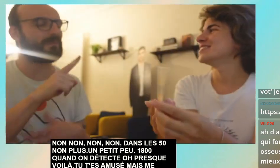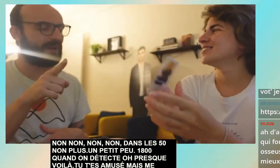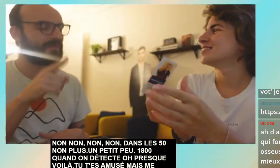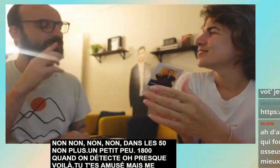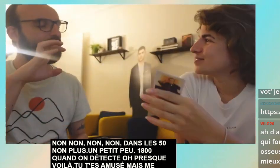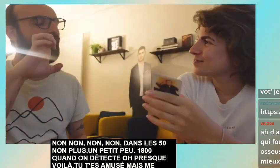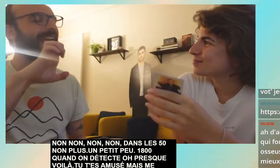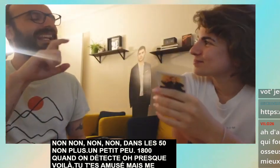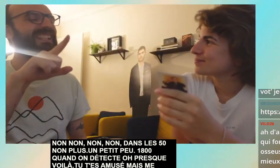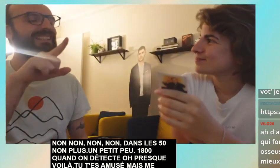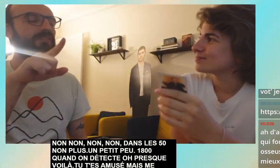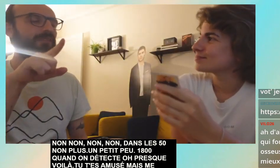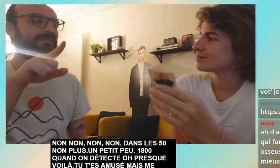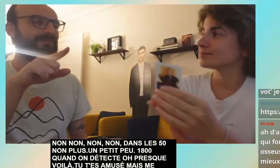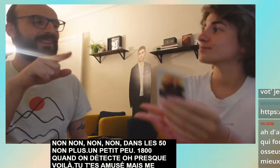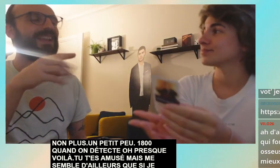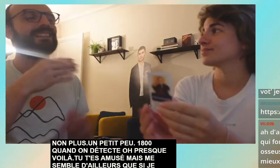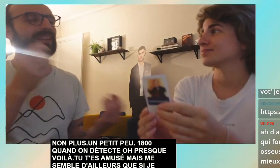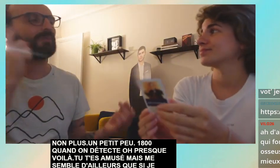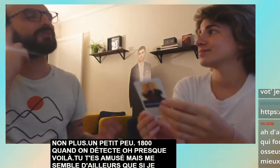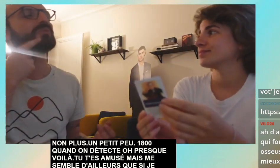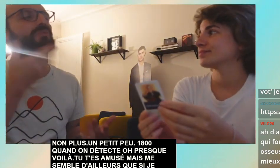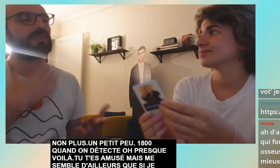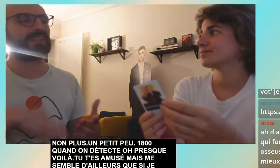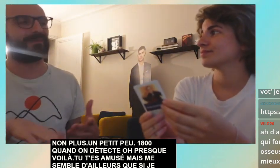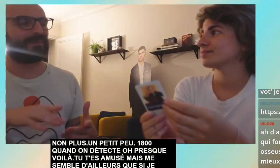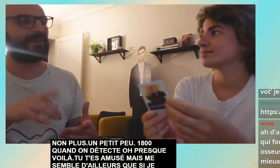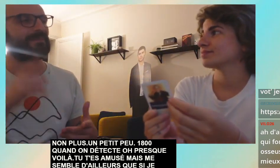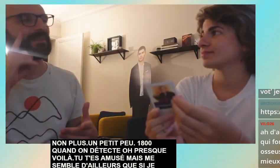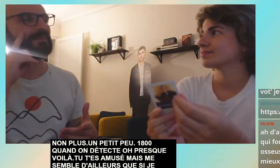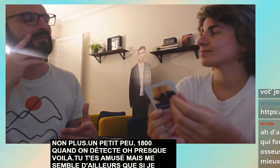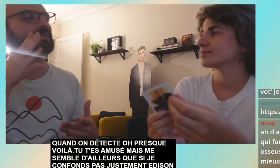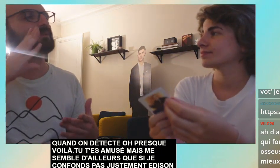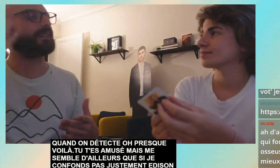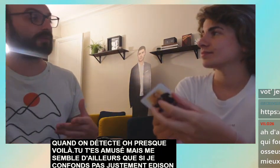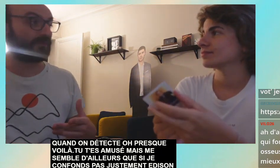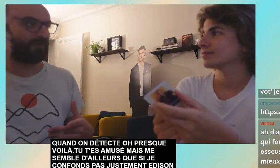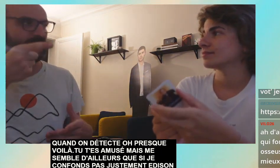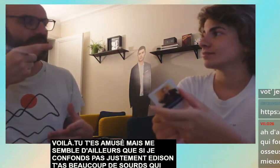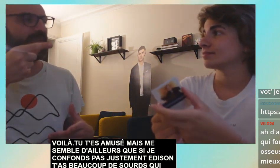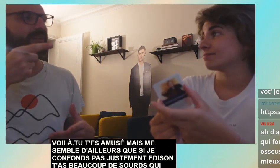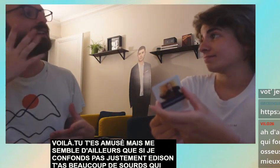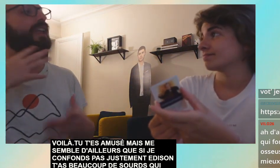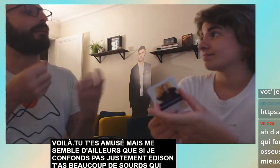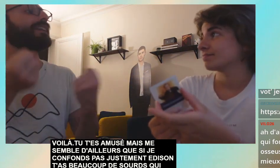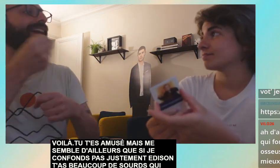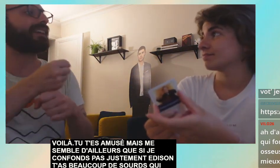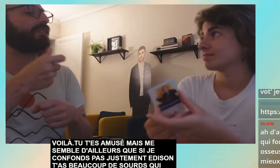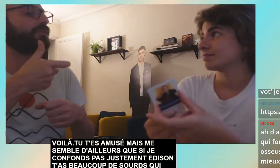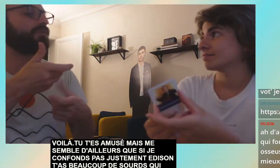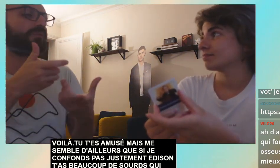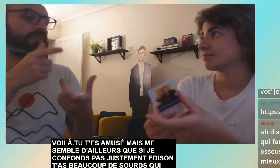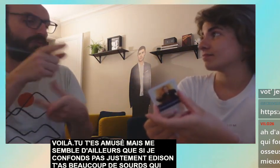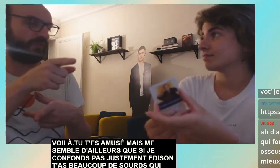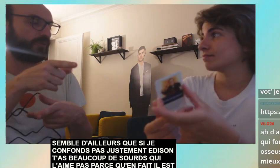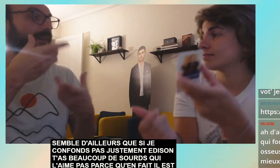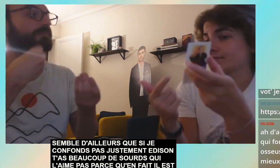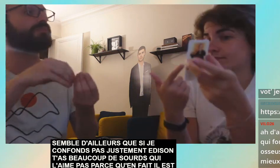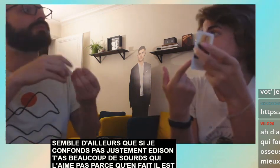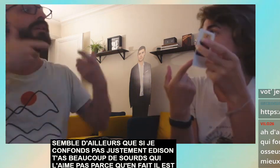pas, justement, Edison, t'as beaucoup de sourds qu'il aime pas. Parce qu'en fait, il est devenu sourd. Et après, il a créé du coup donc, le phonographe, plus du